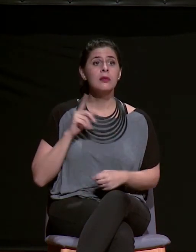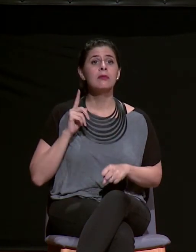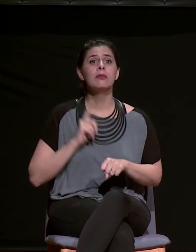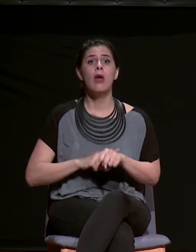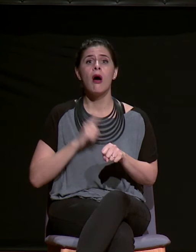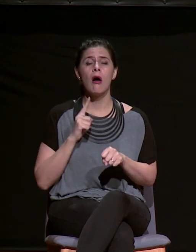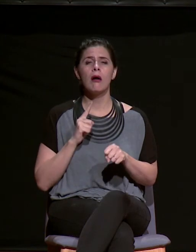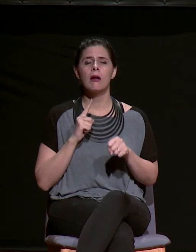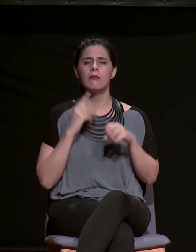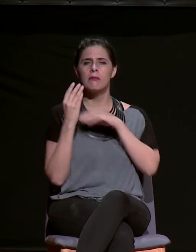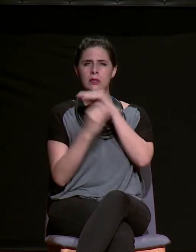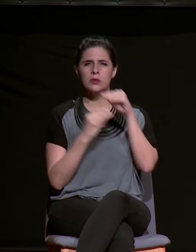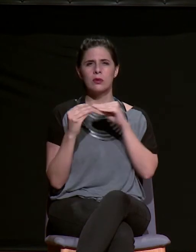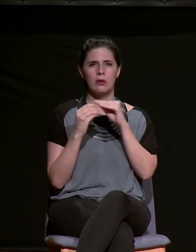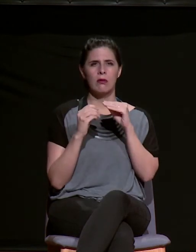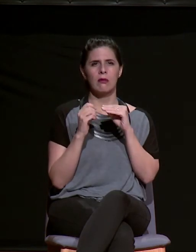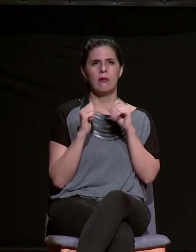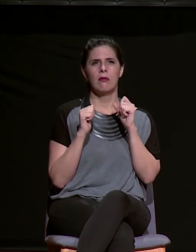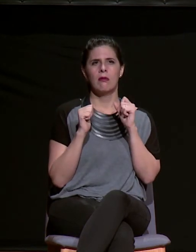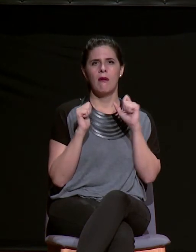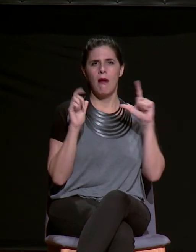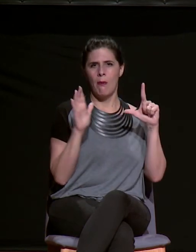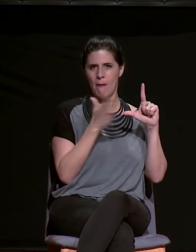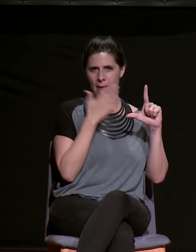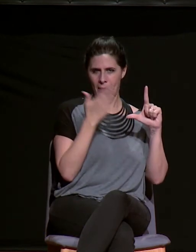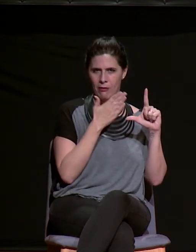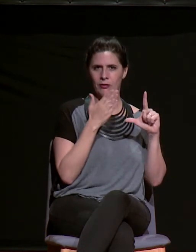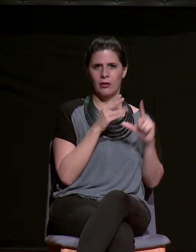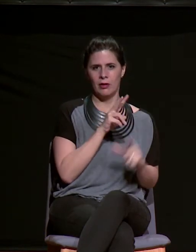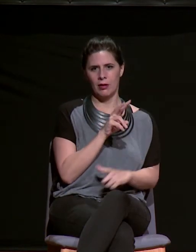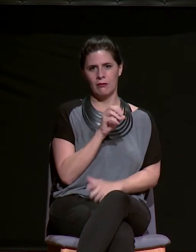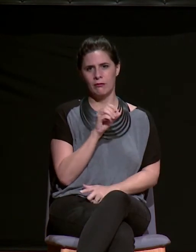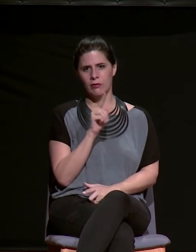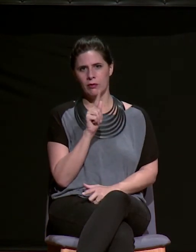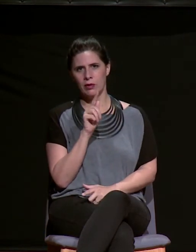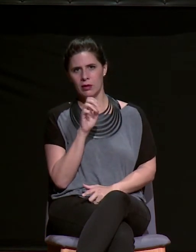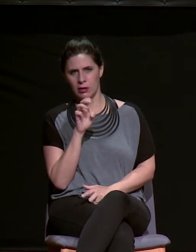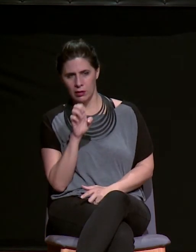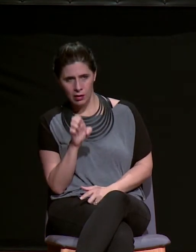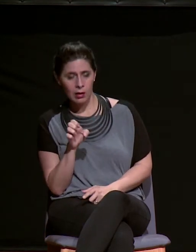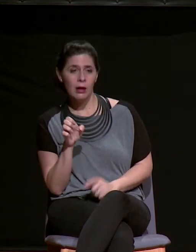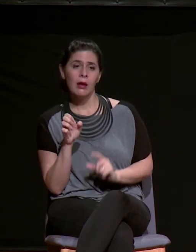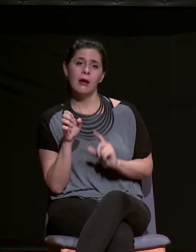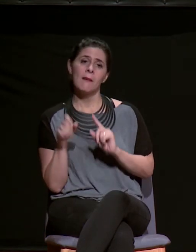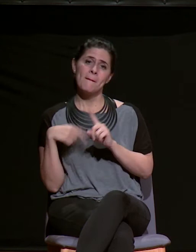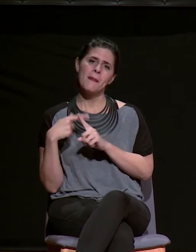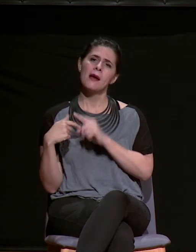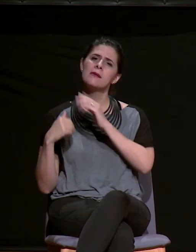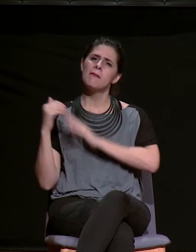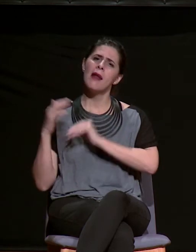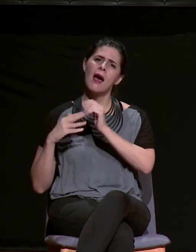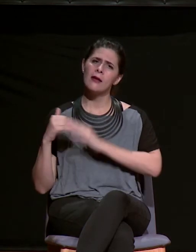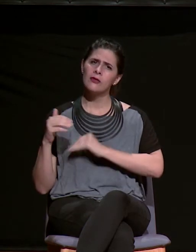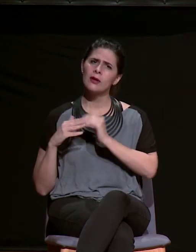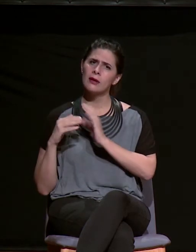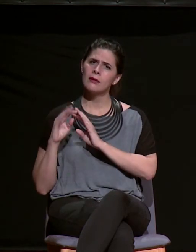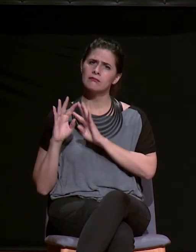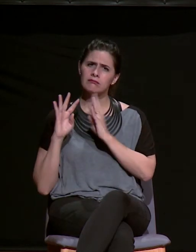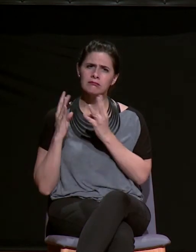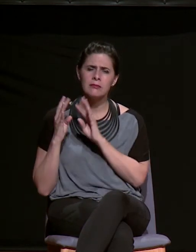mesclar as imagens entre o Vogue e uma prática cerimonialística, ritualística, não sei, assim. E aí